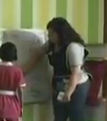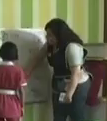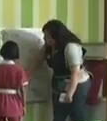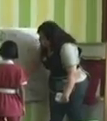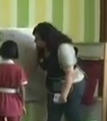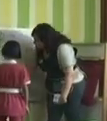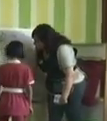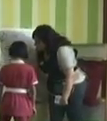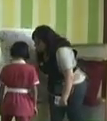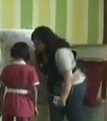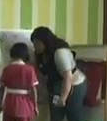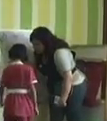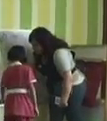realiza.